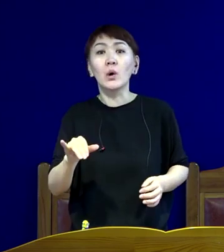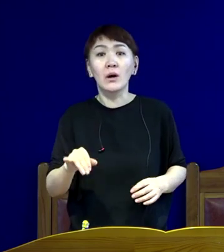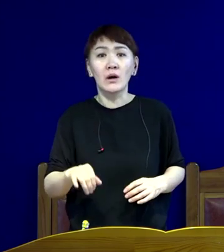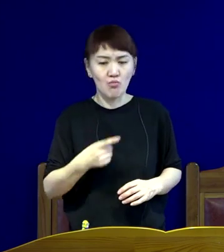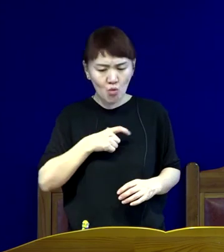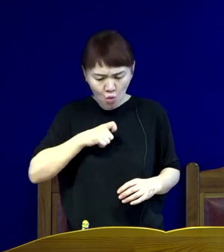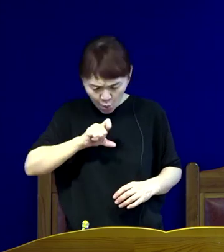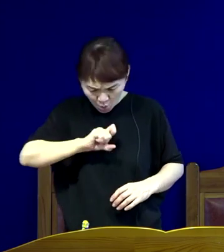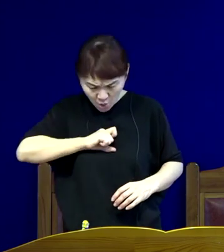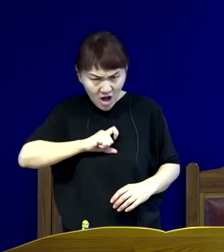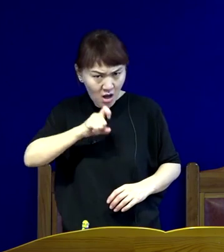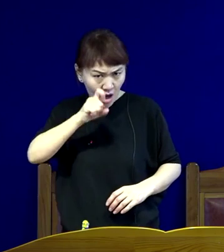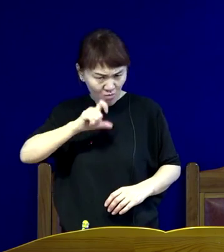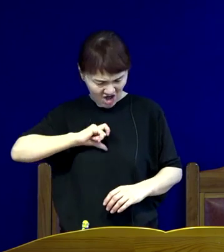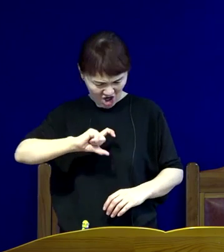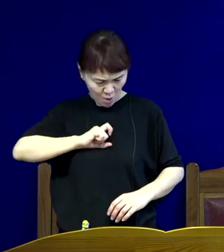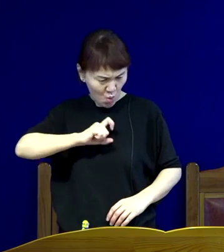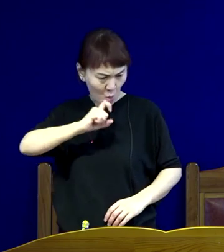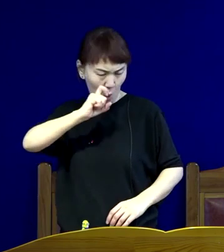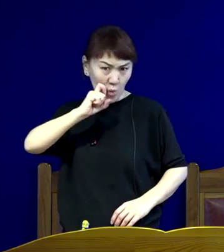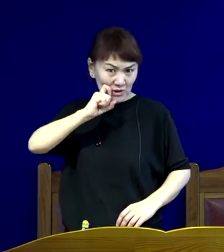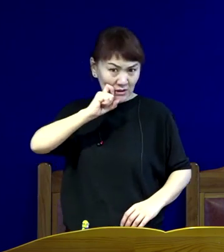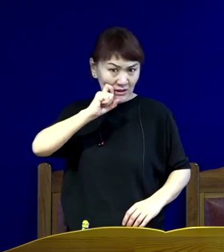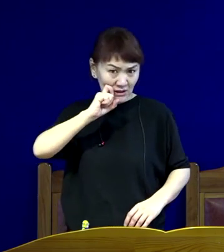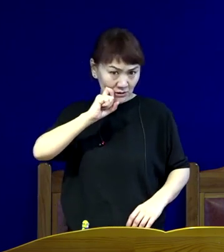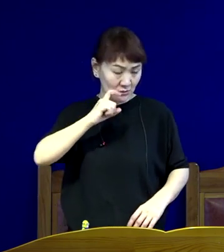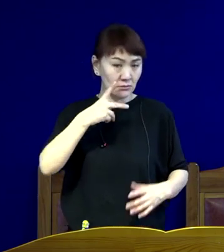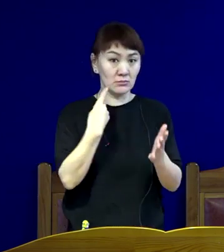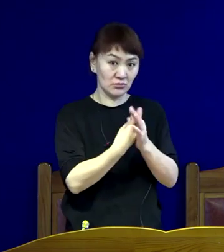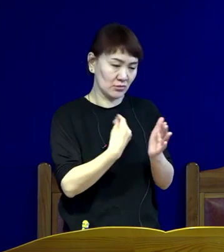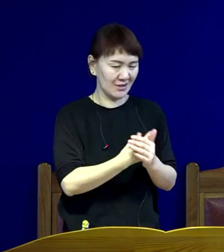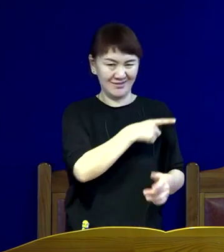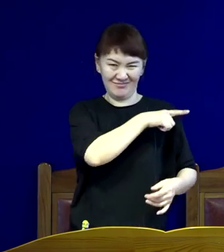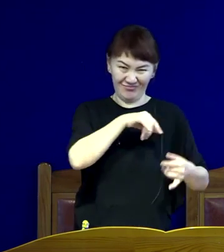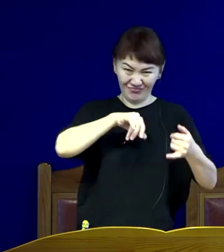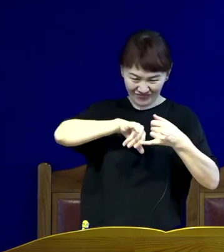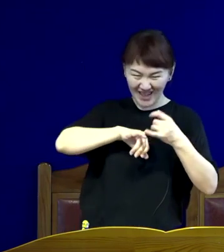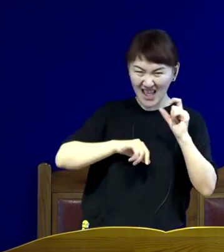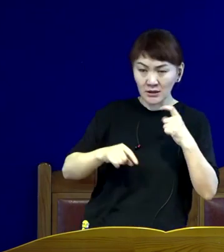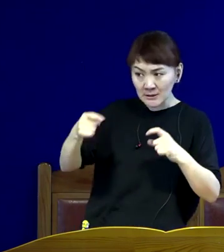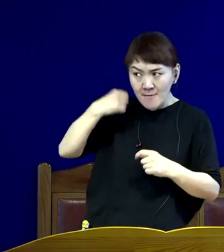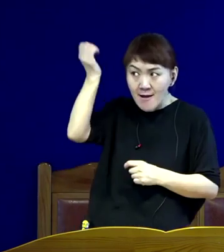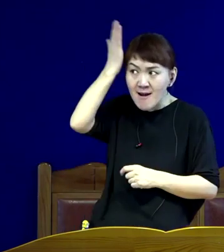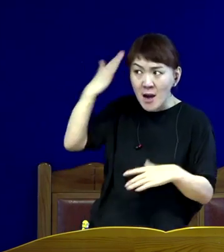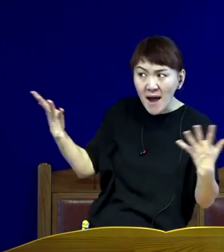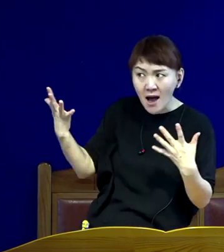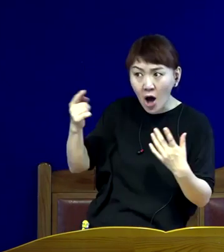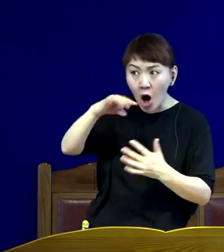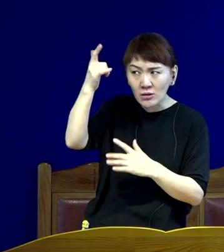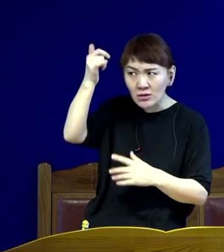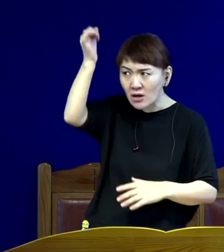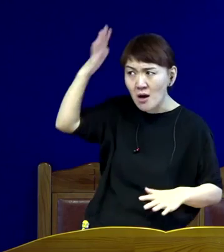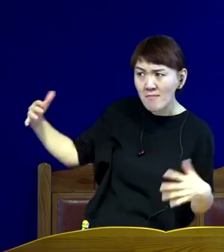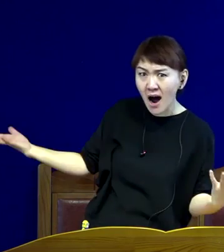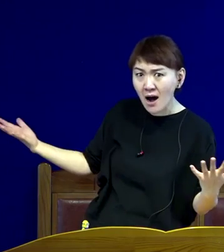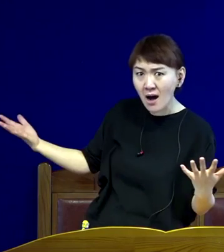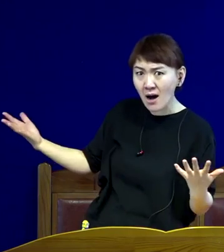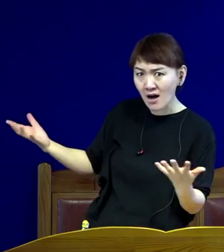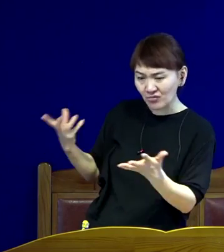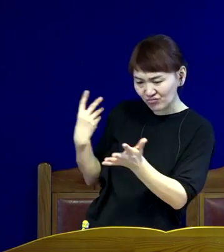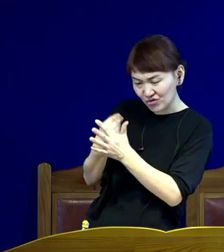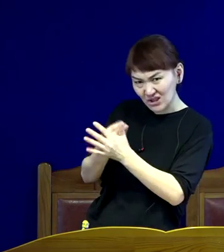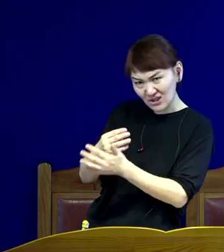гэсэн. Нөхртөө яагаа өөр юм биш гэж намайг хайрлахгүй байна гэвэл нөхөр нь өөдөөс нь юу? Дуулгууртаа хана гэдэг нь яагаад дуулгуургүй хандаад